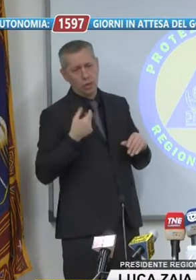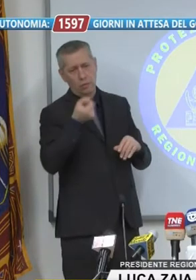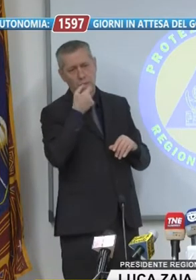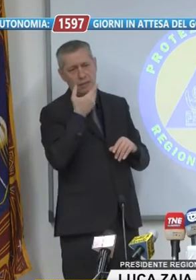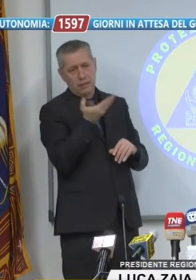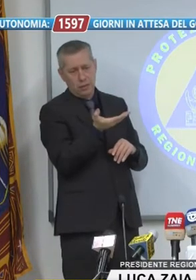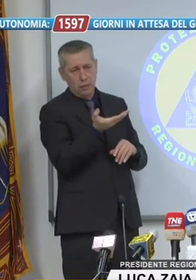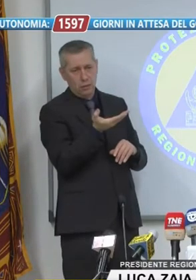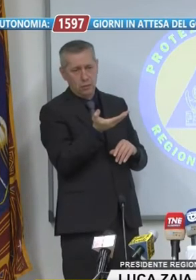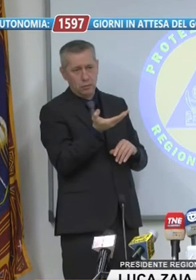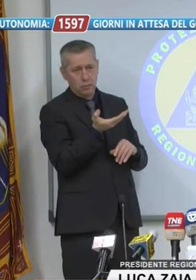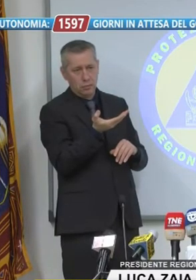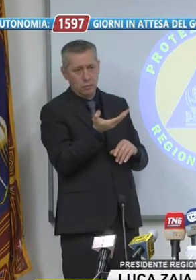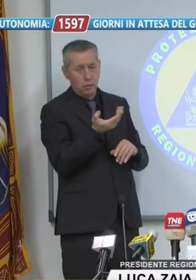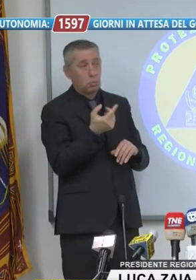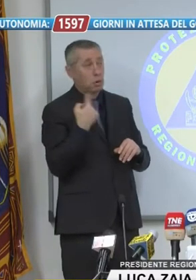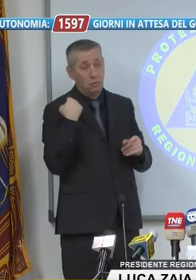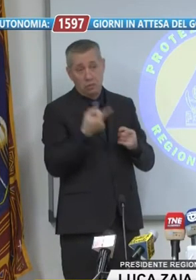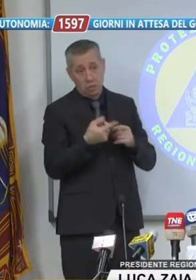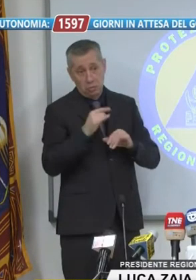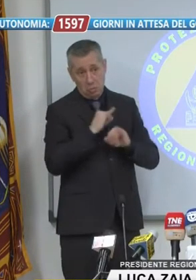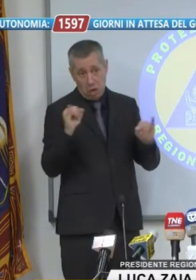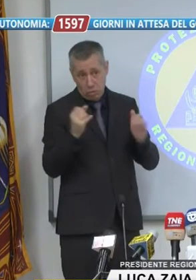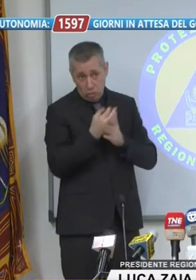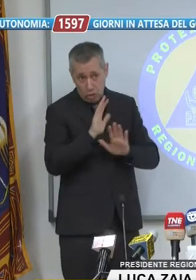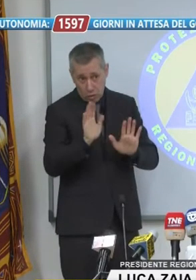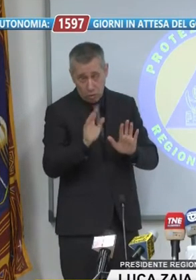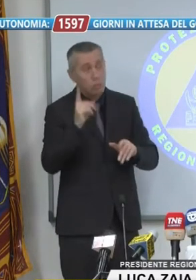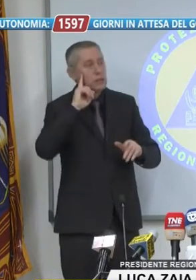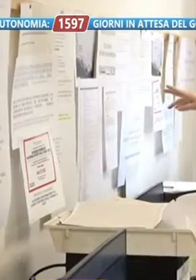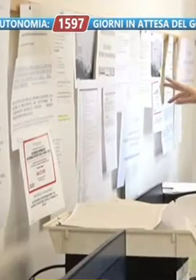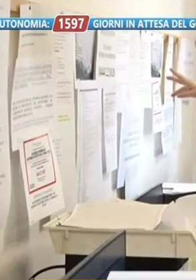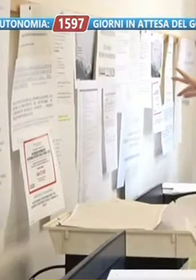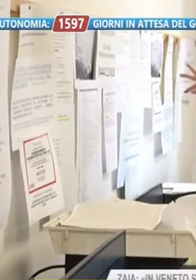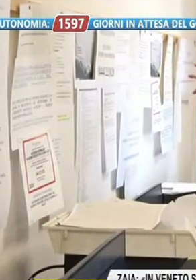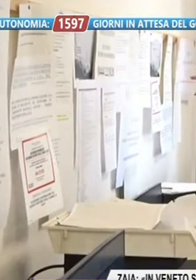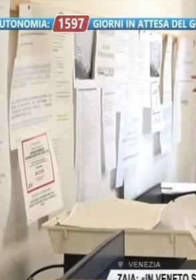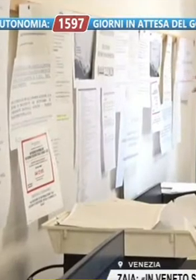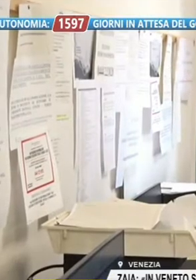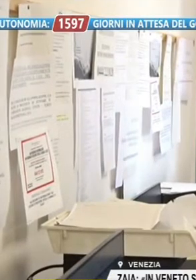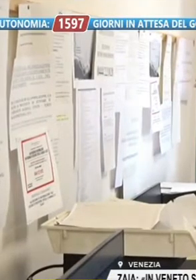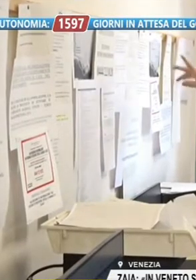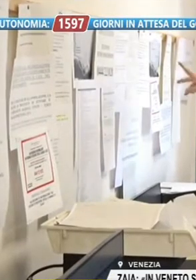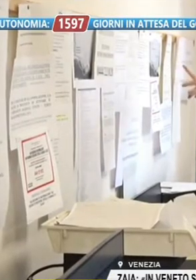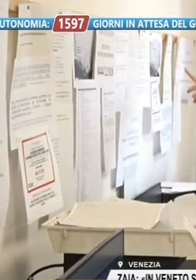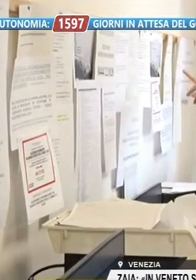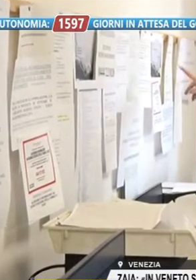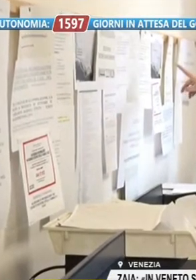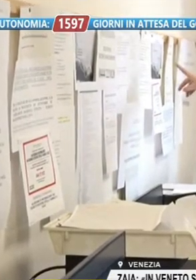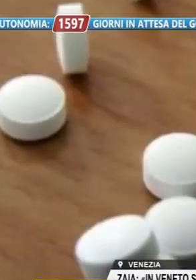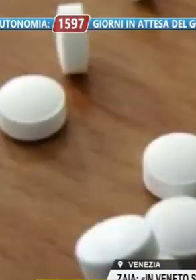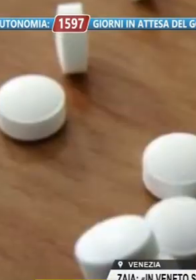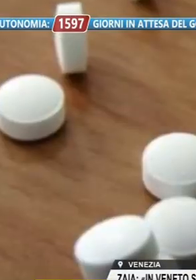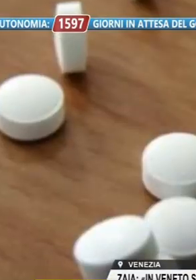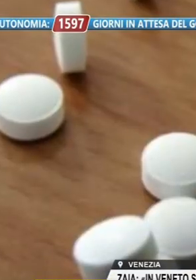dovesse accadere, non è mai accaduto nella vita di quella centrale, ma stiamo sempre parlando di precauzioni. Eviterei di